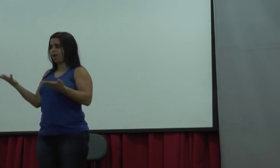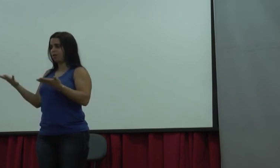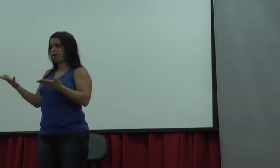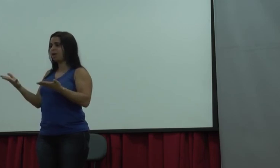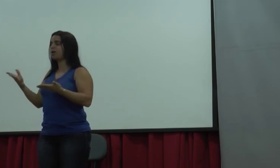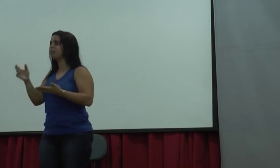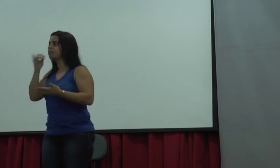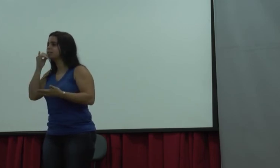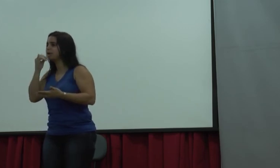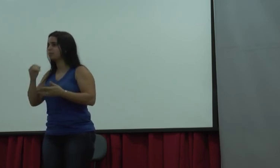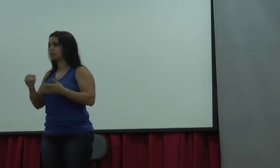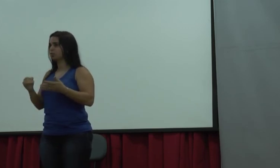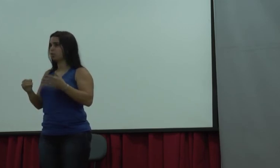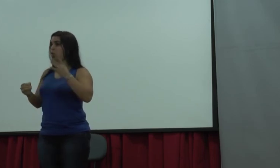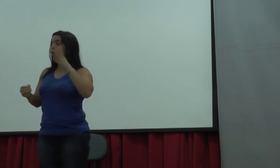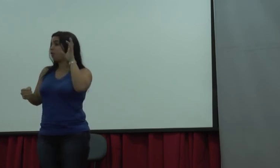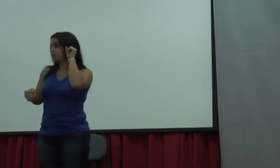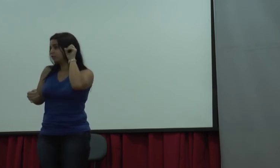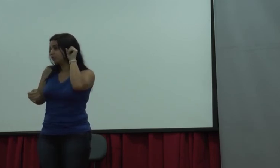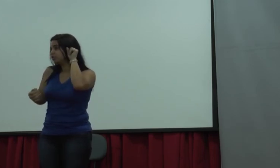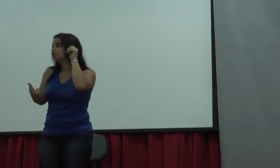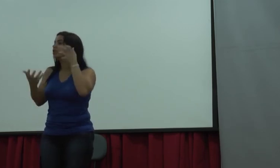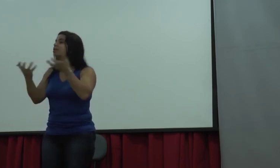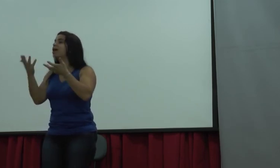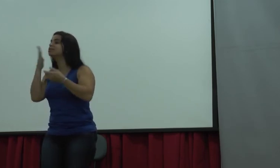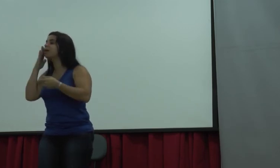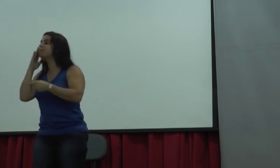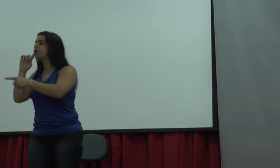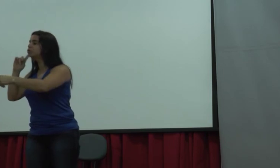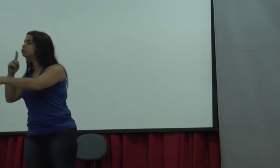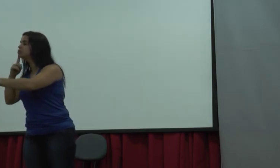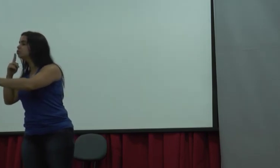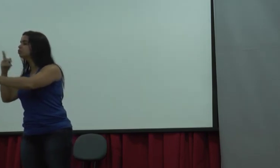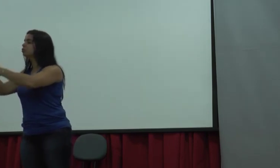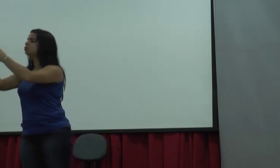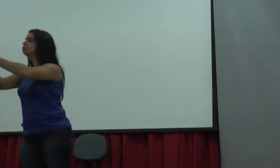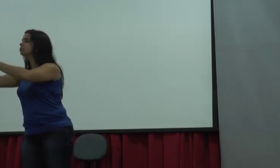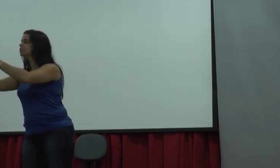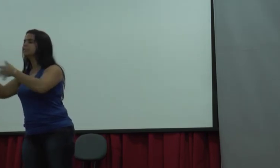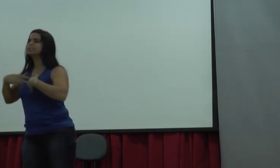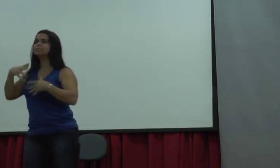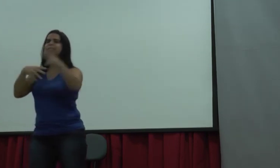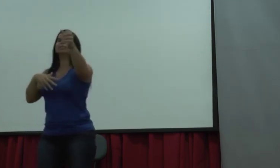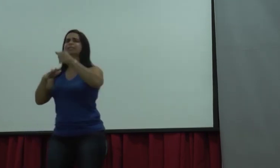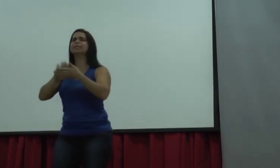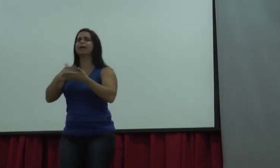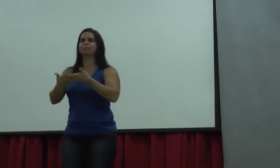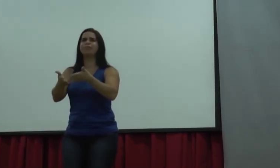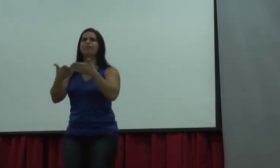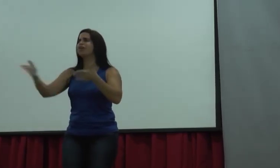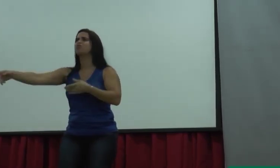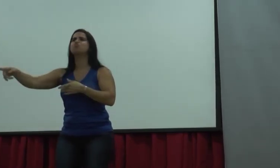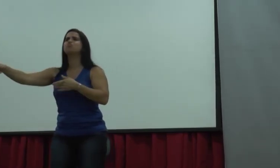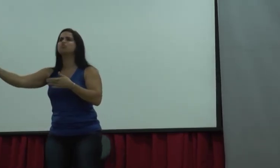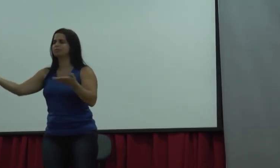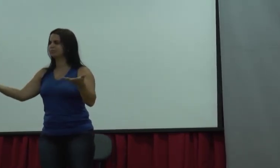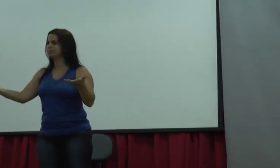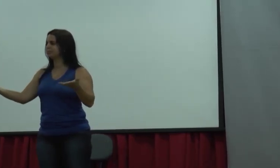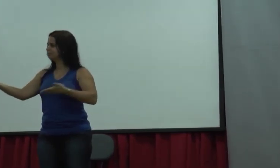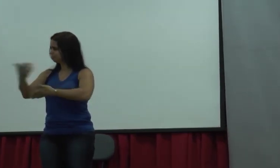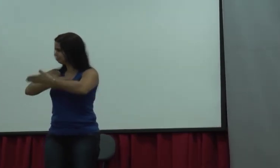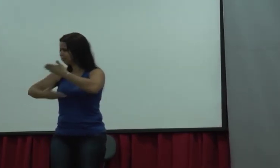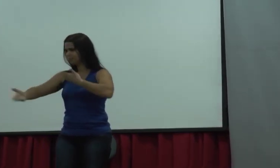de fato, que o ouvinte quer saber o que o surdo está falando, a gente pede o intérprete. A gente não se vira, a gente não tem que fazer uma